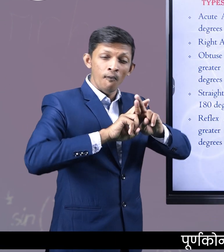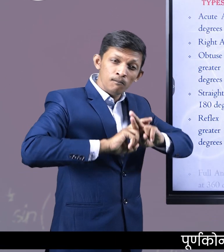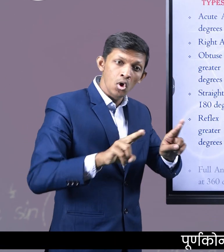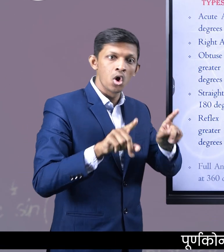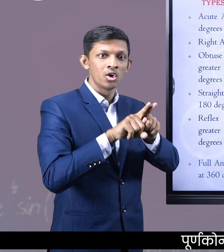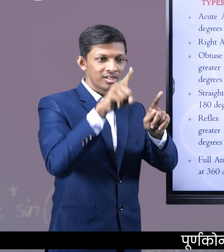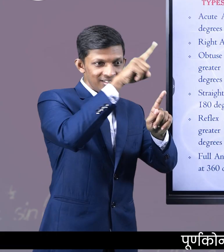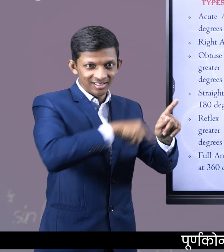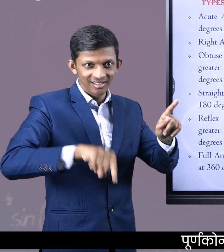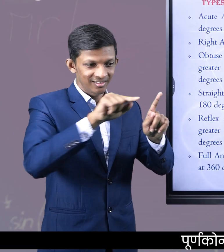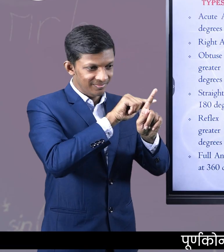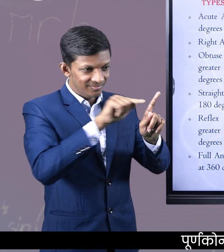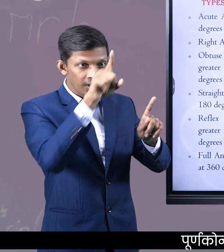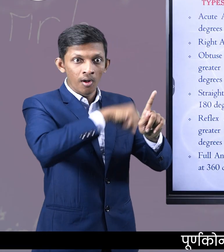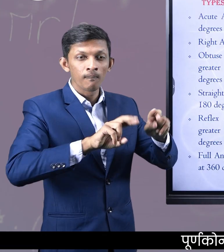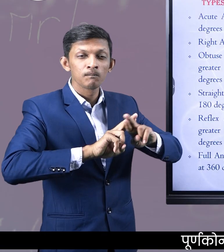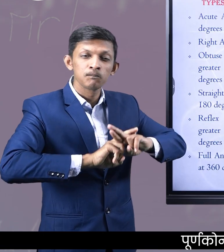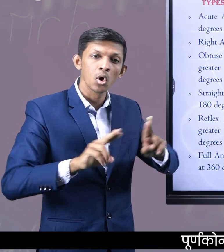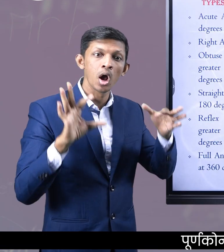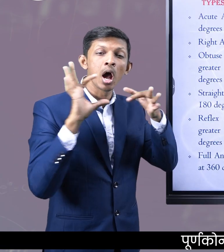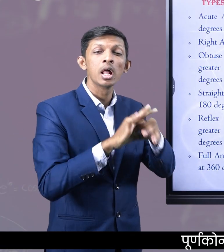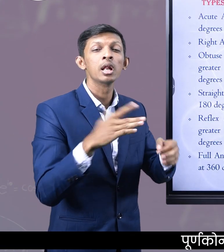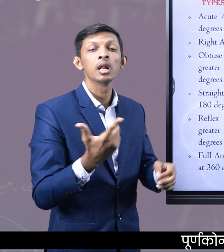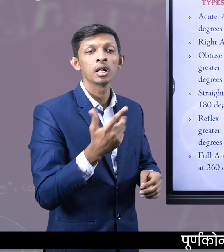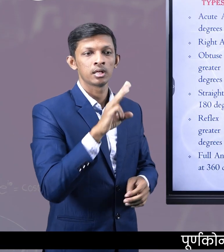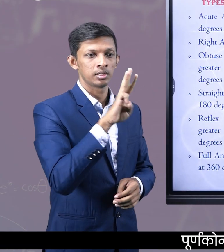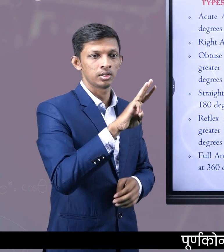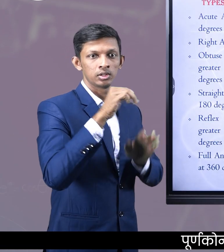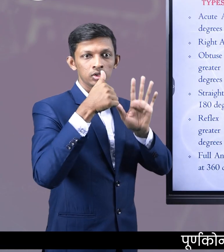पूर्ण कोन. 360 अंशावर अचूक कोन.